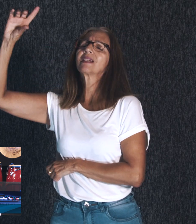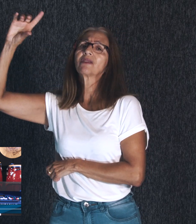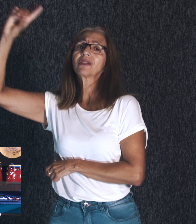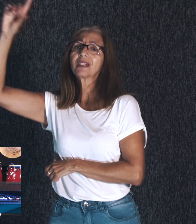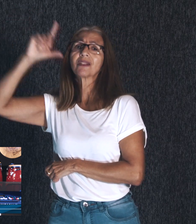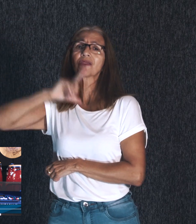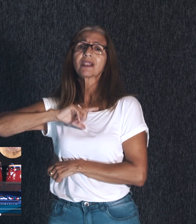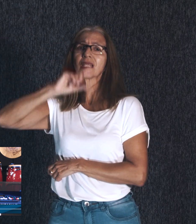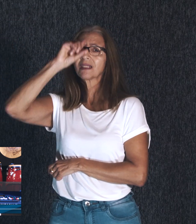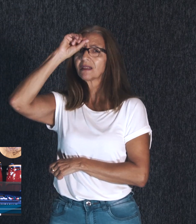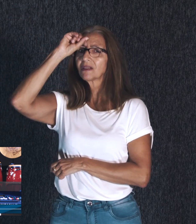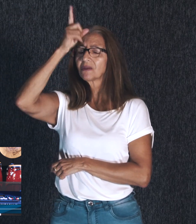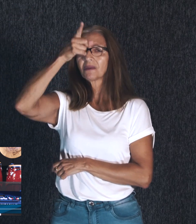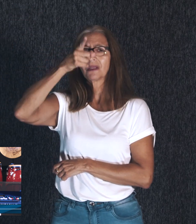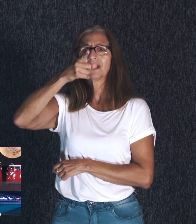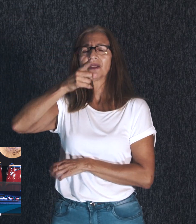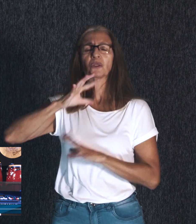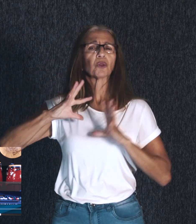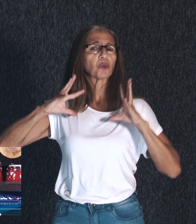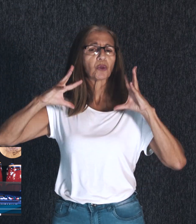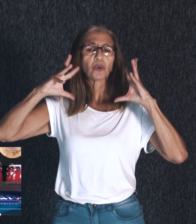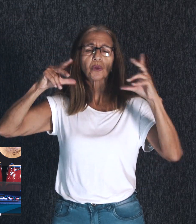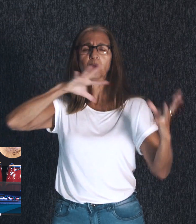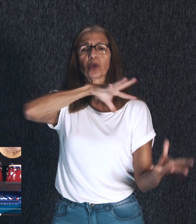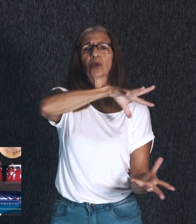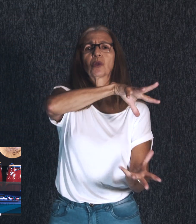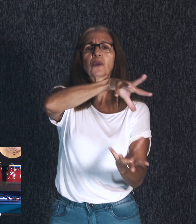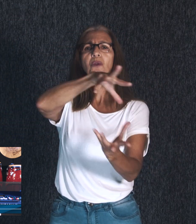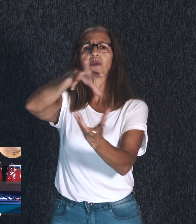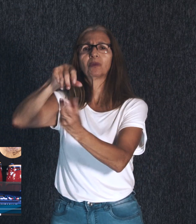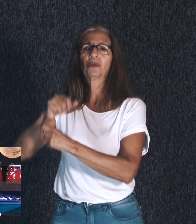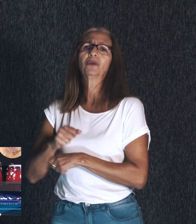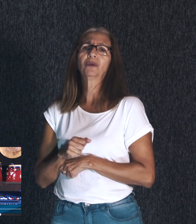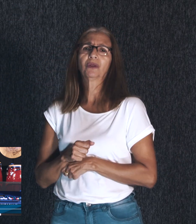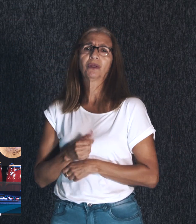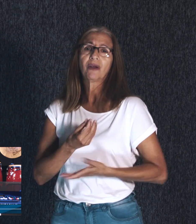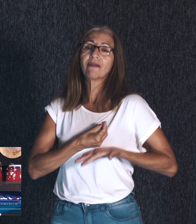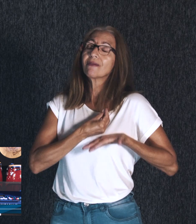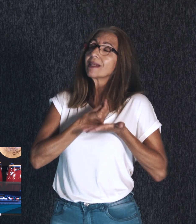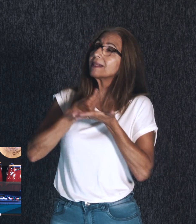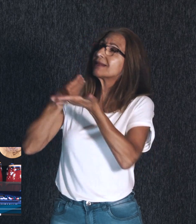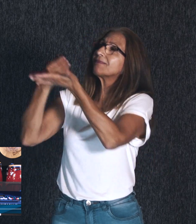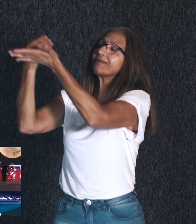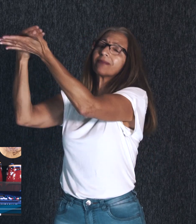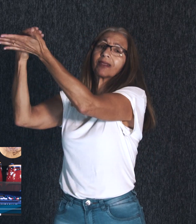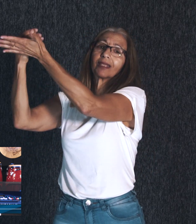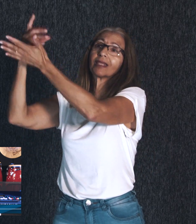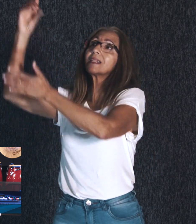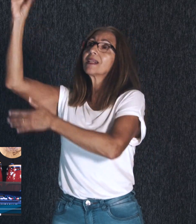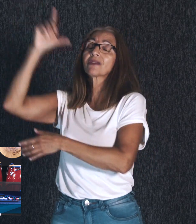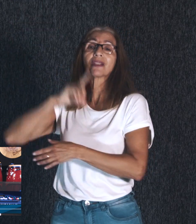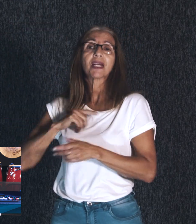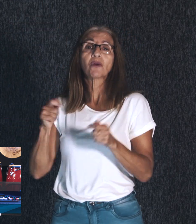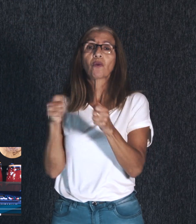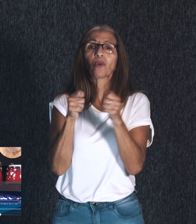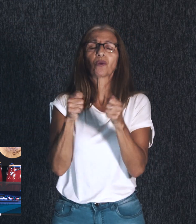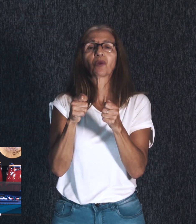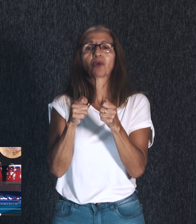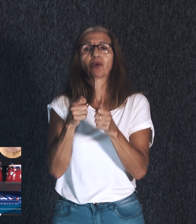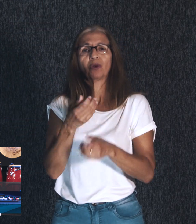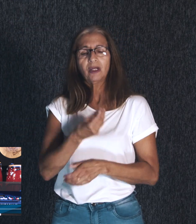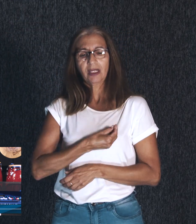domínio sobre todo o universo e que tem a nossa vida na palma da sua mão. Não tenha